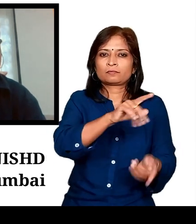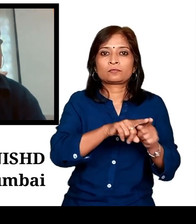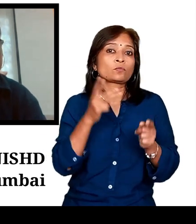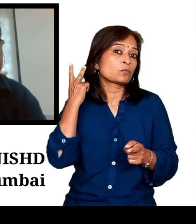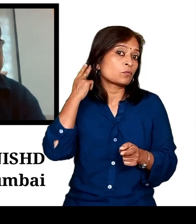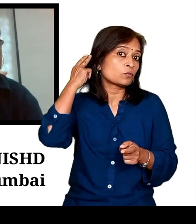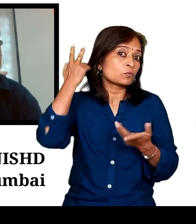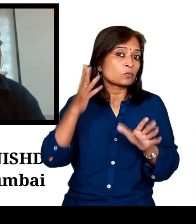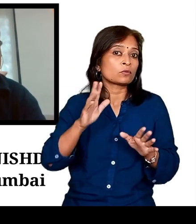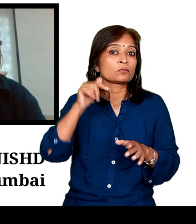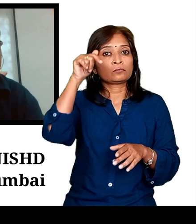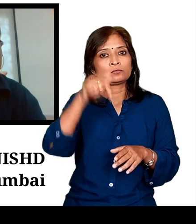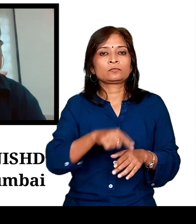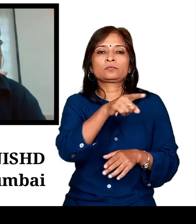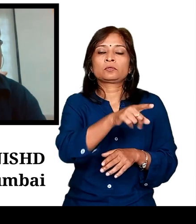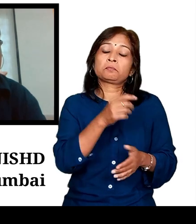तो